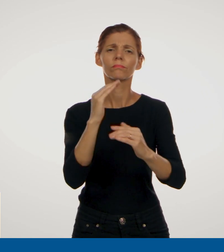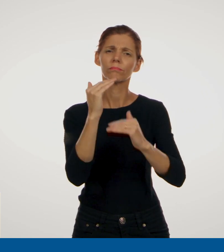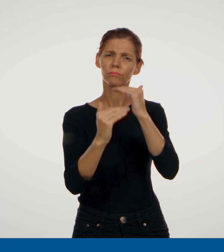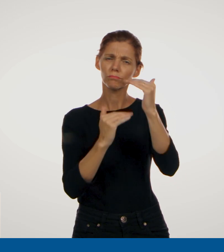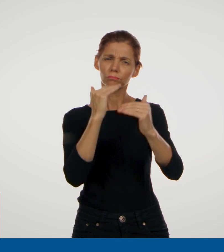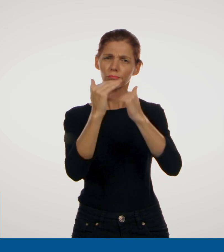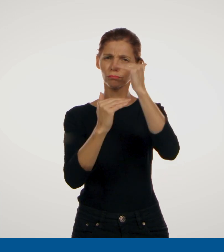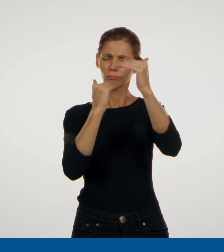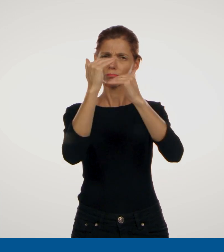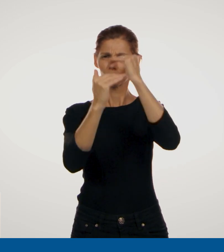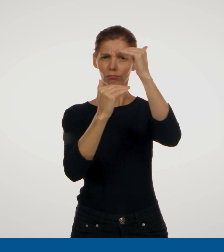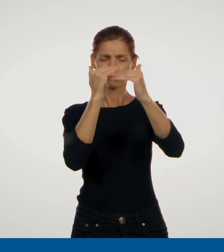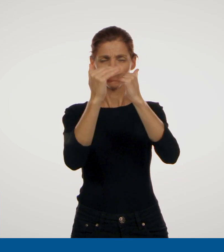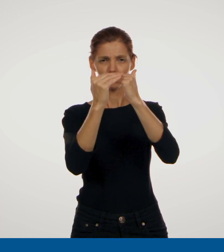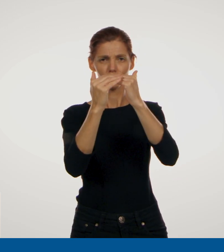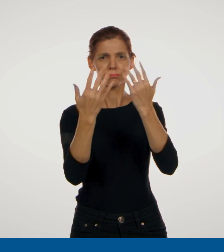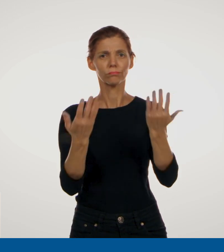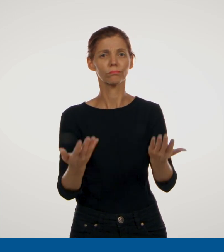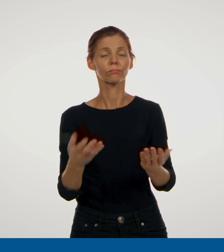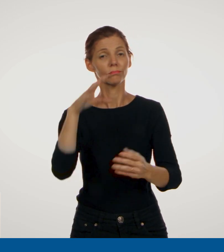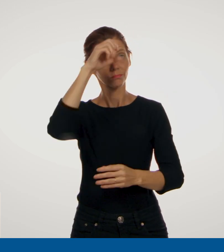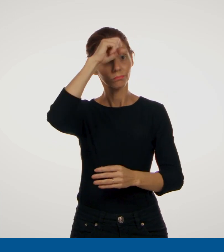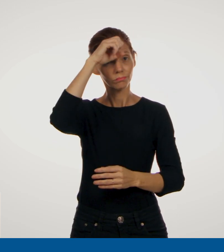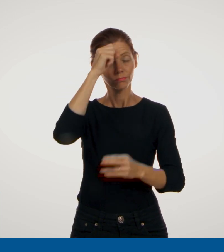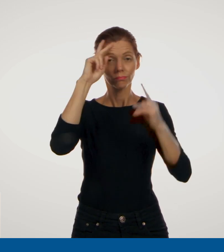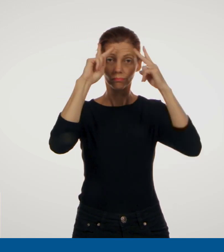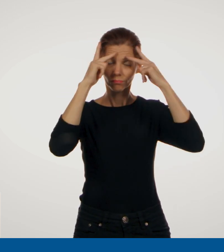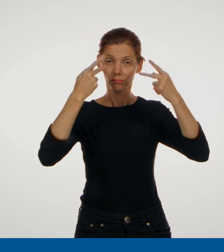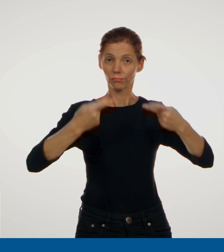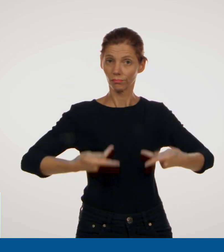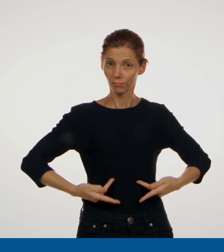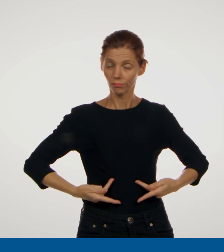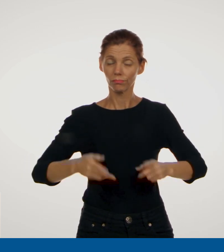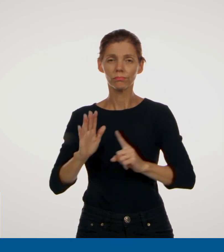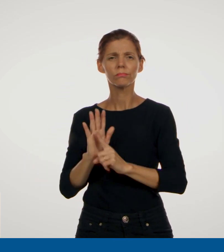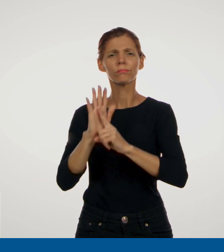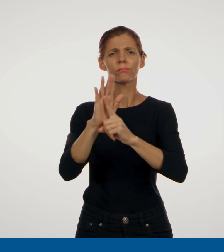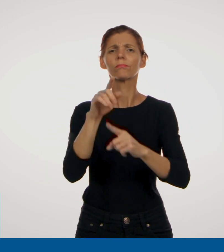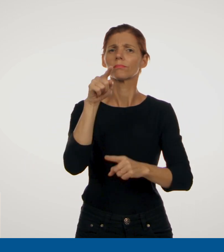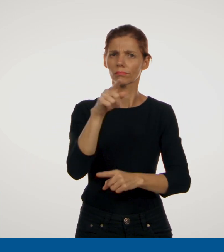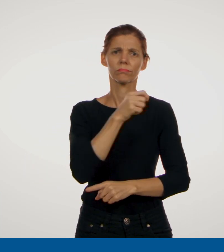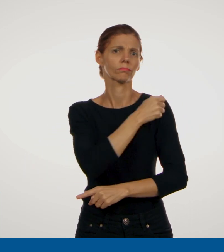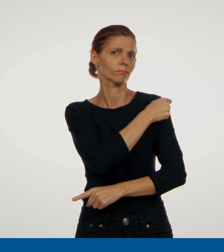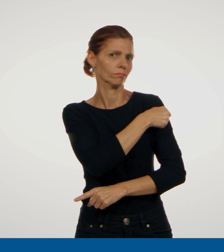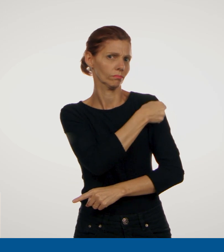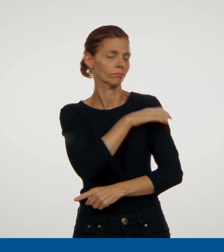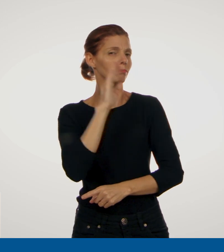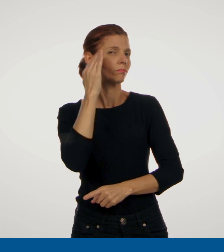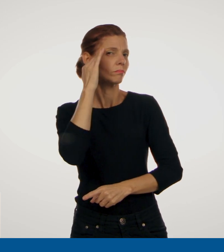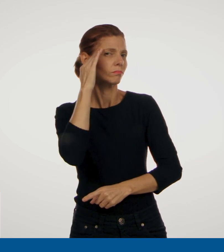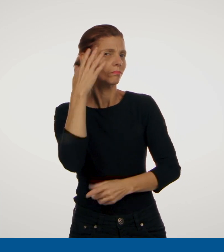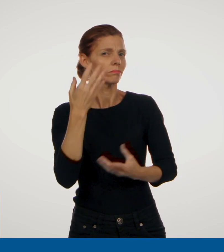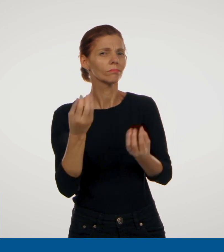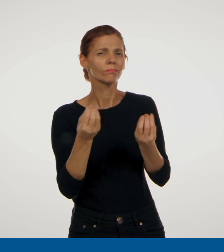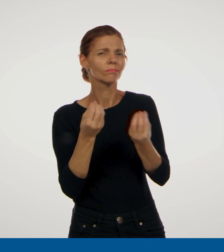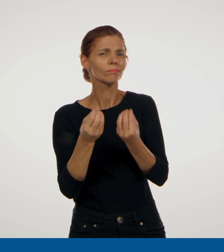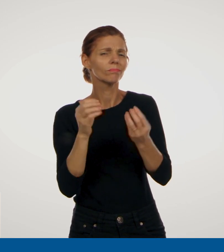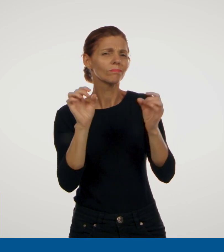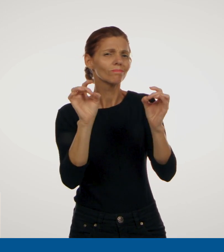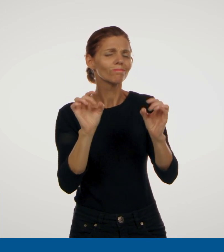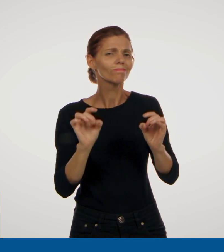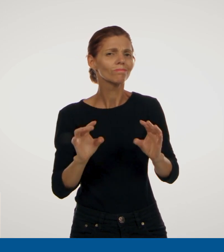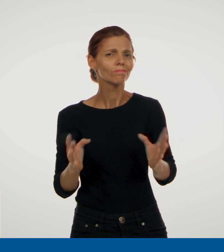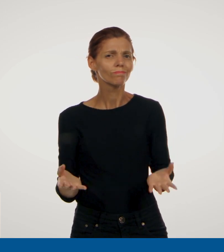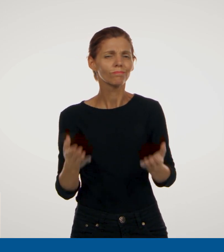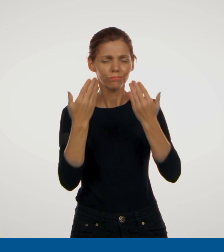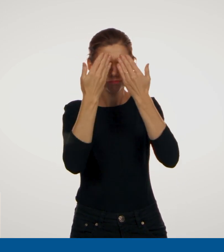relações entre os processos de desenvolvimento, e a aprendizagem humana, e permitirá a você,